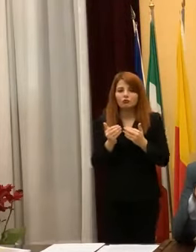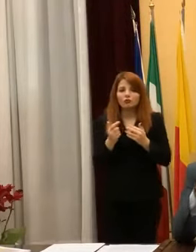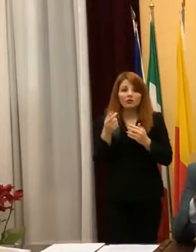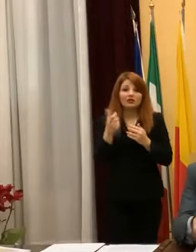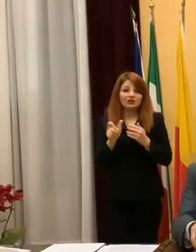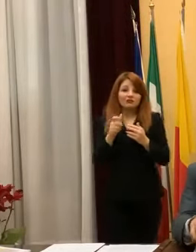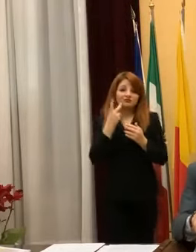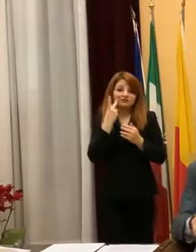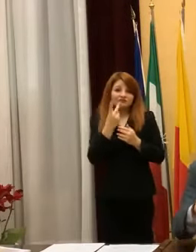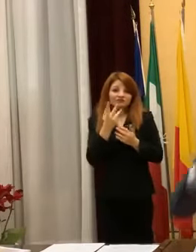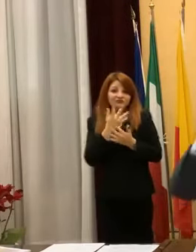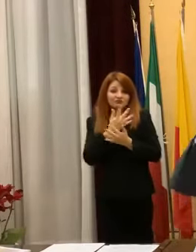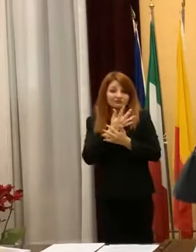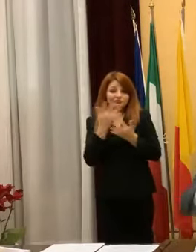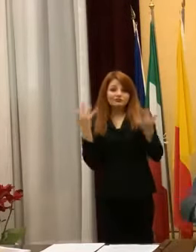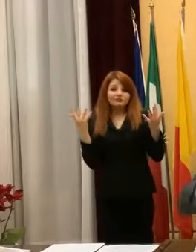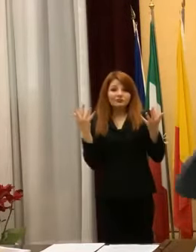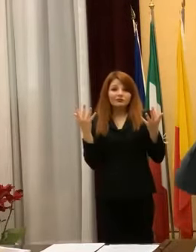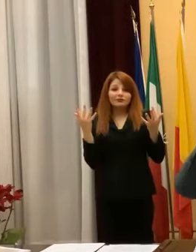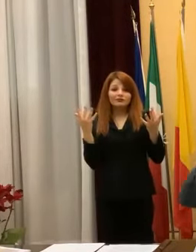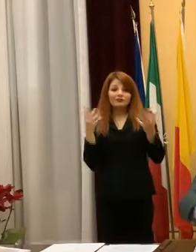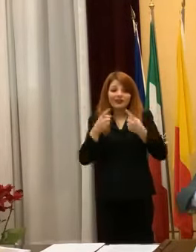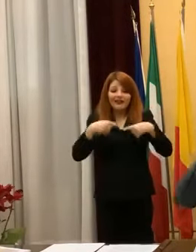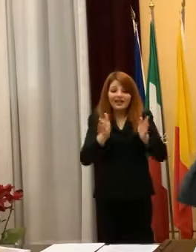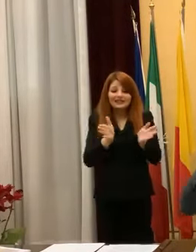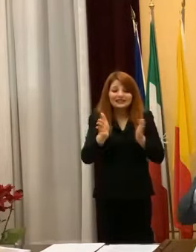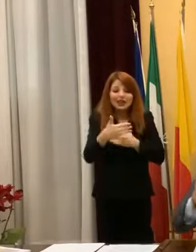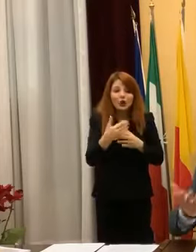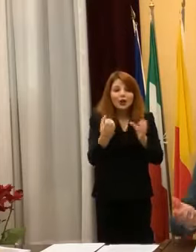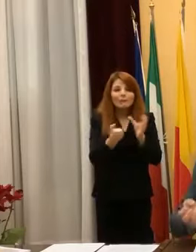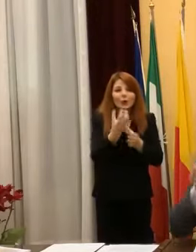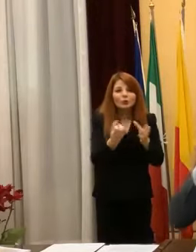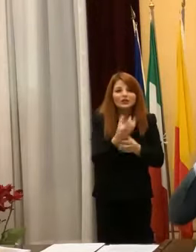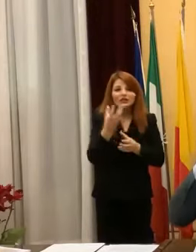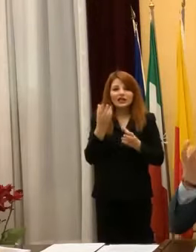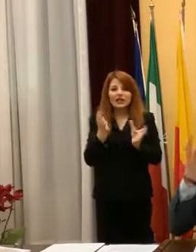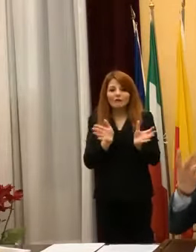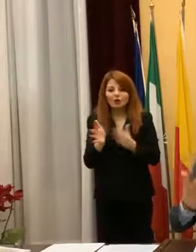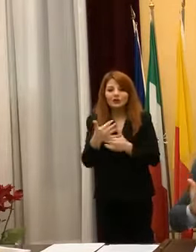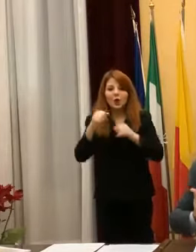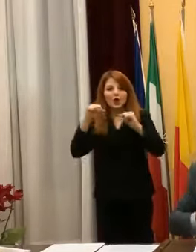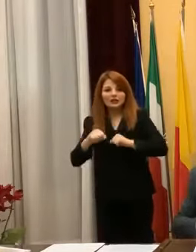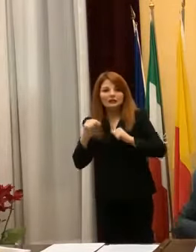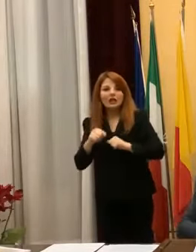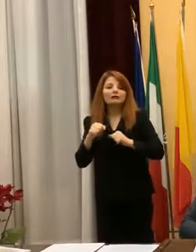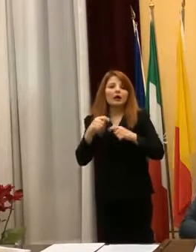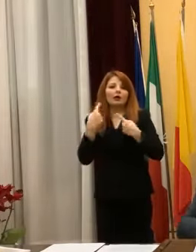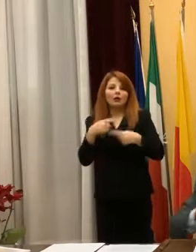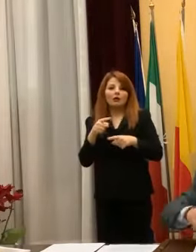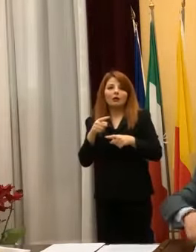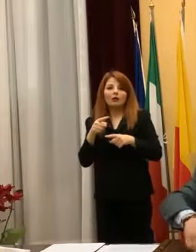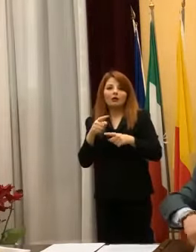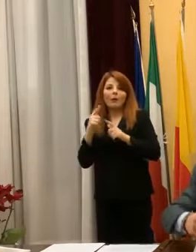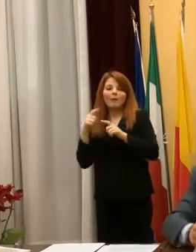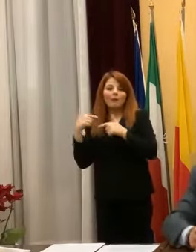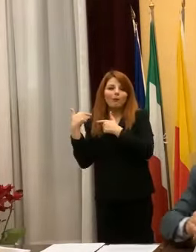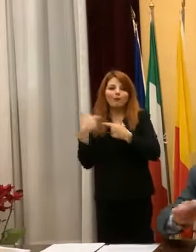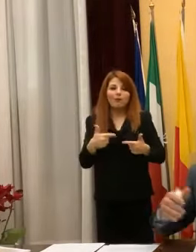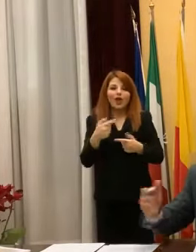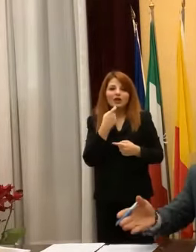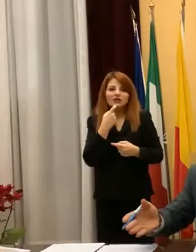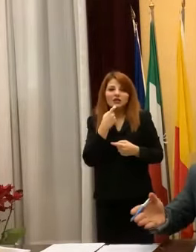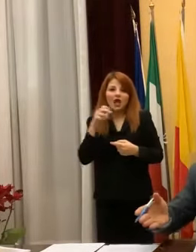maggiormente colpito dalla deficienza, inefficienza e omissione dell'ASP, perché questo sarà il contenuto dell'esposto